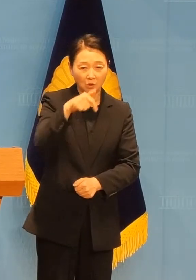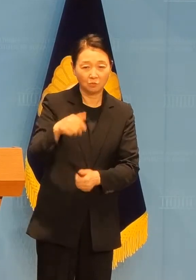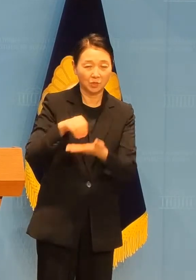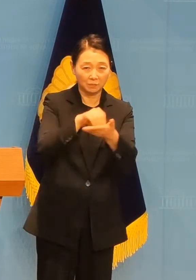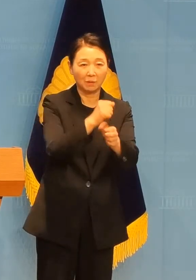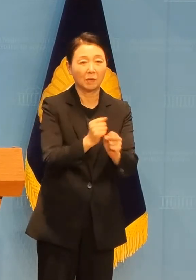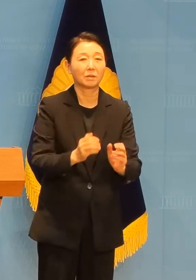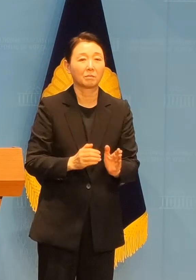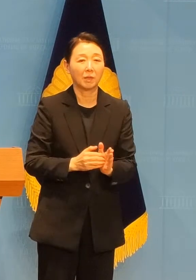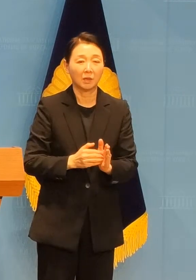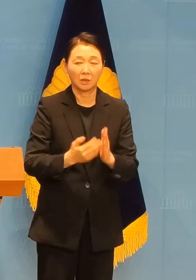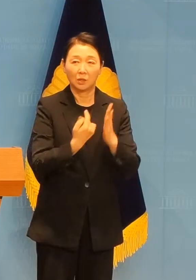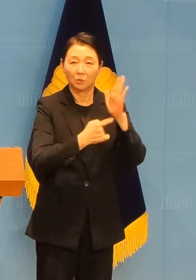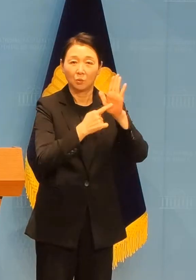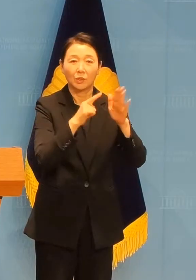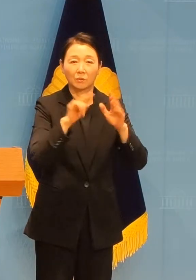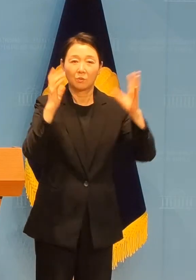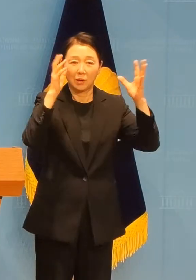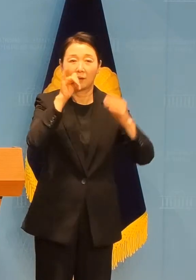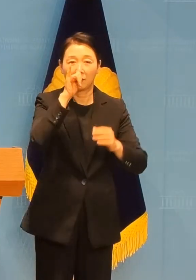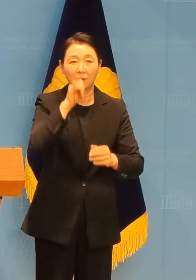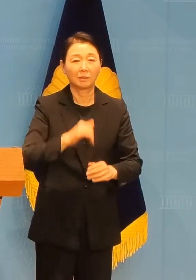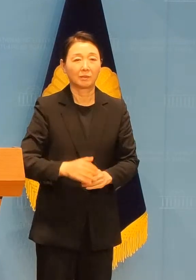입당시켰고 공개적으로 환영했습니다.